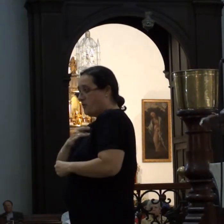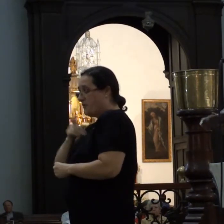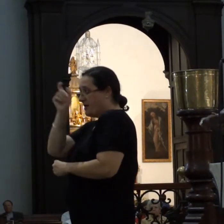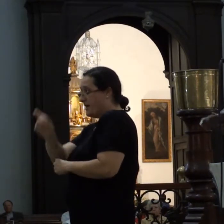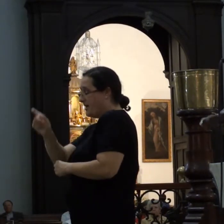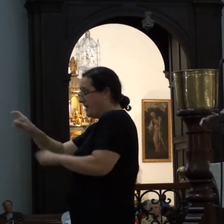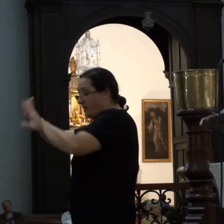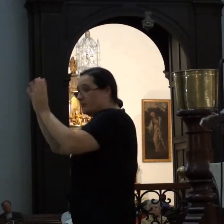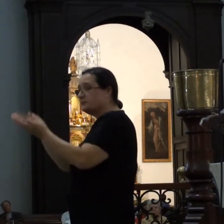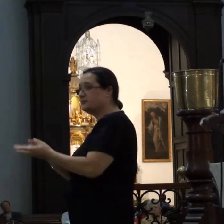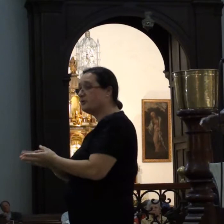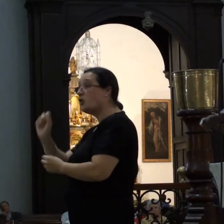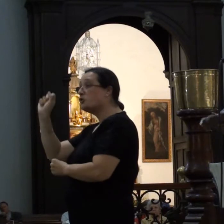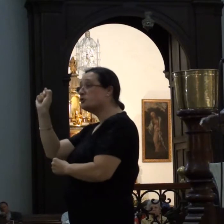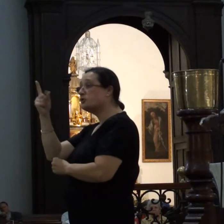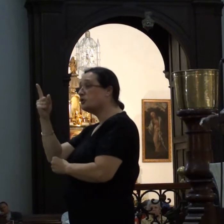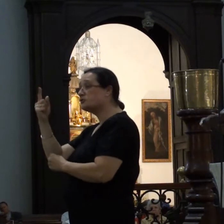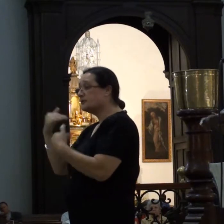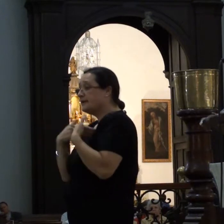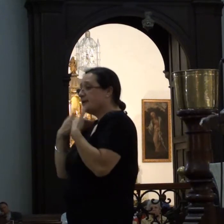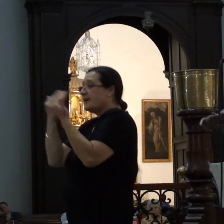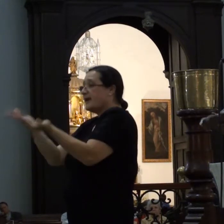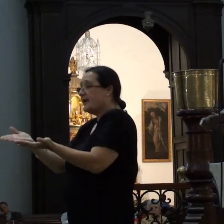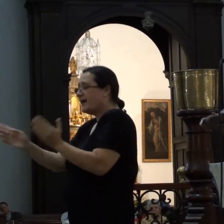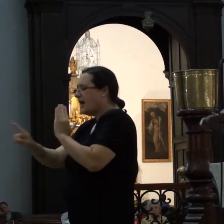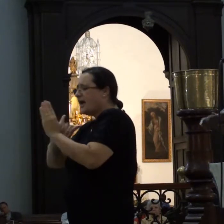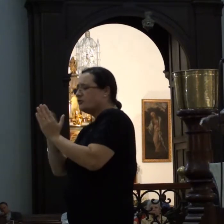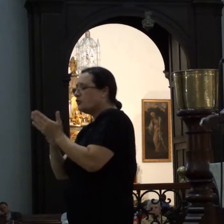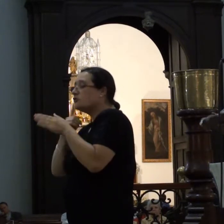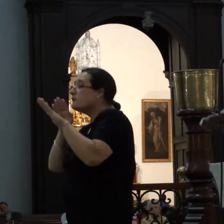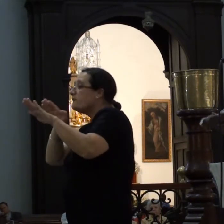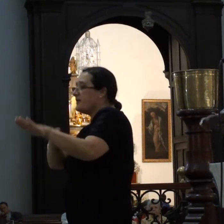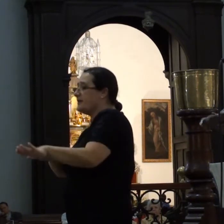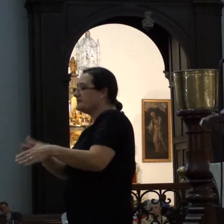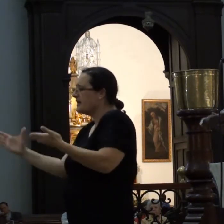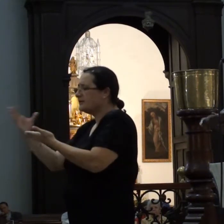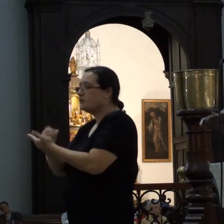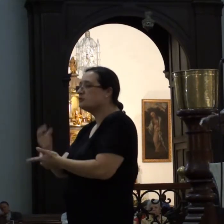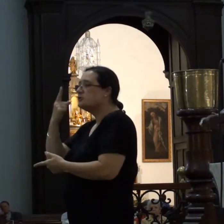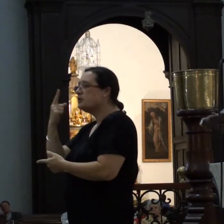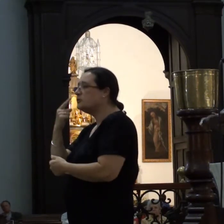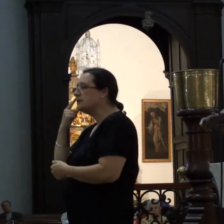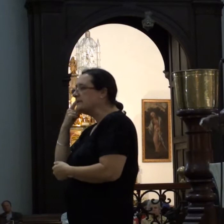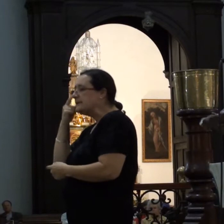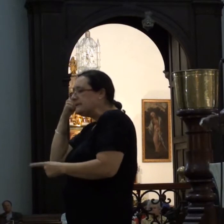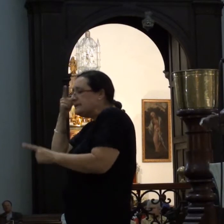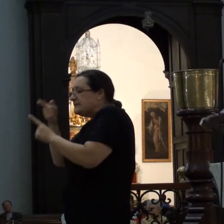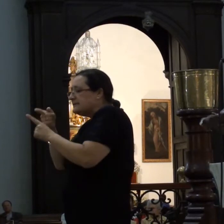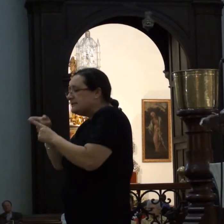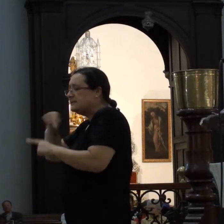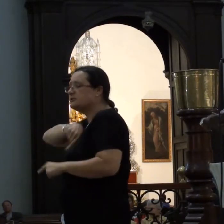Dios dota a la totalidad de los fieles a todos los fieles de un instinto de la